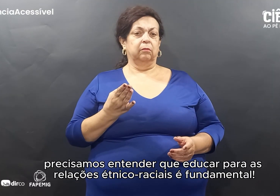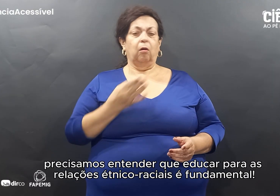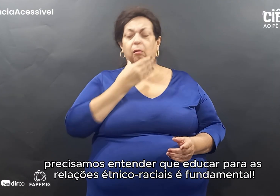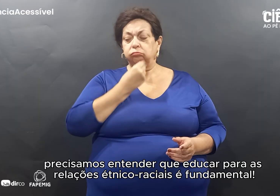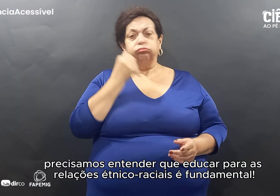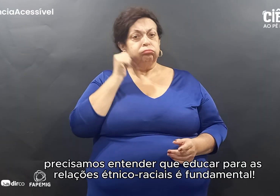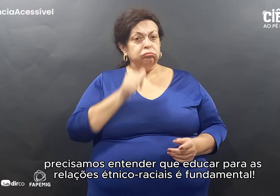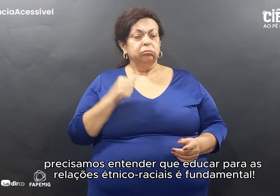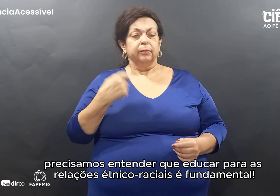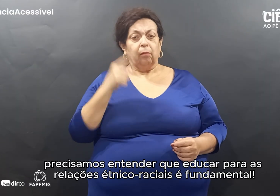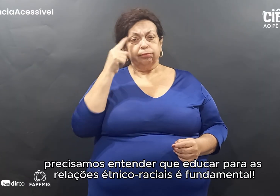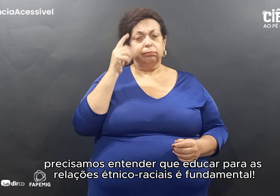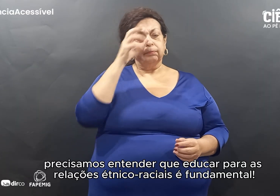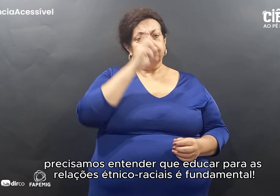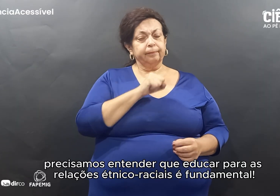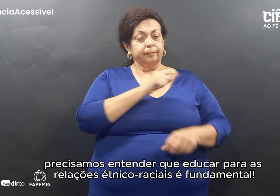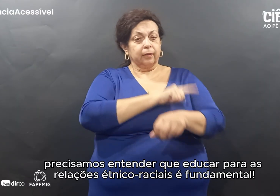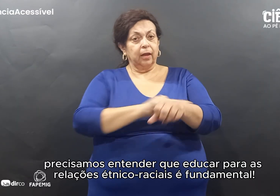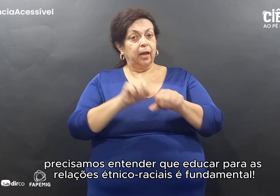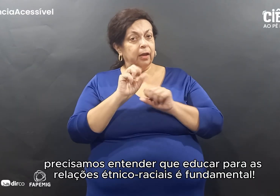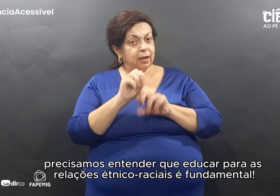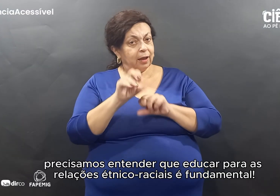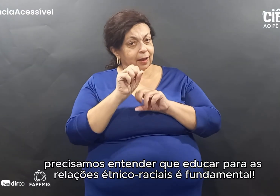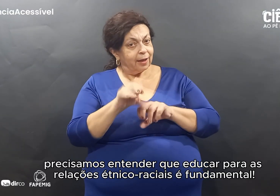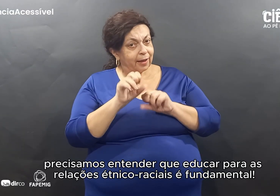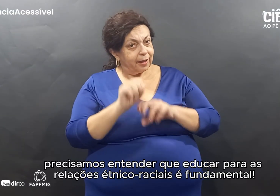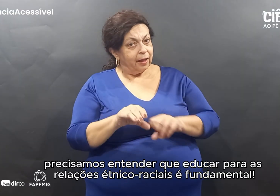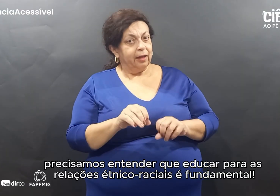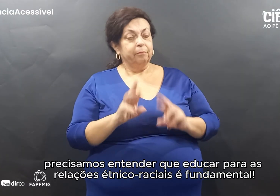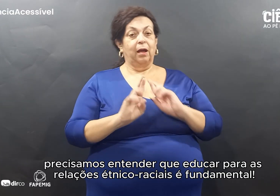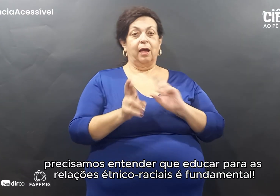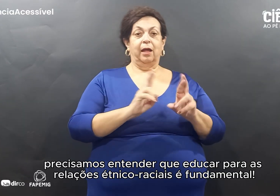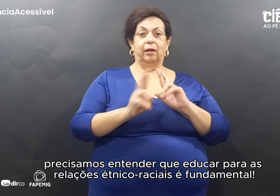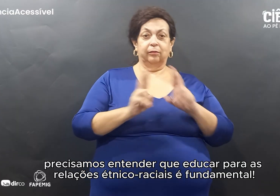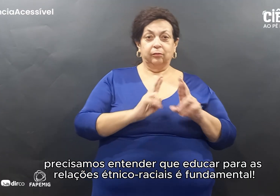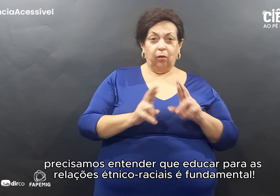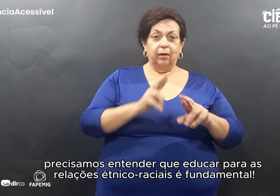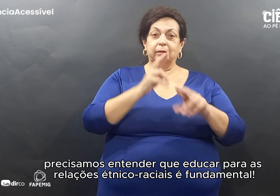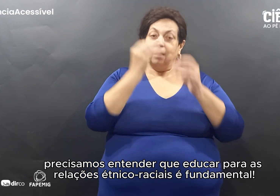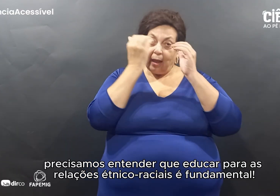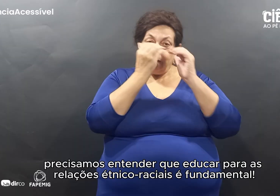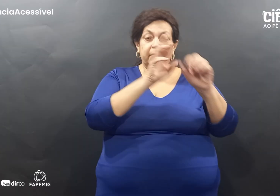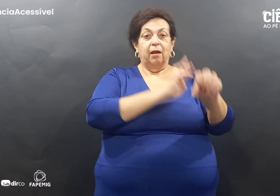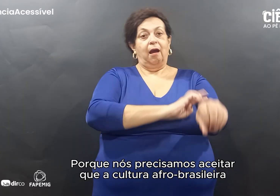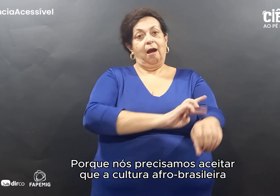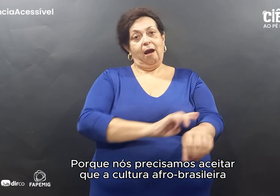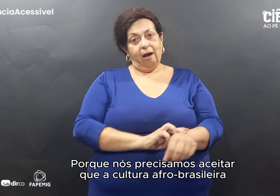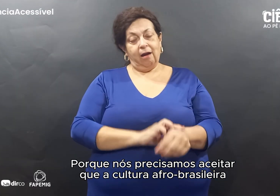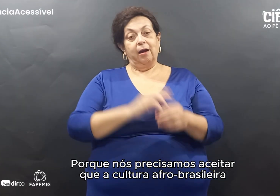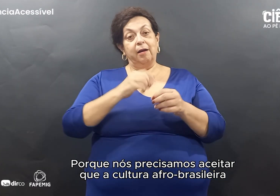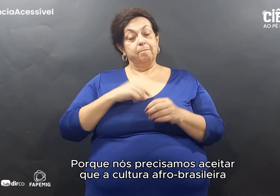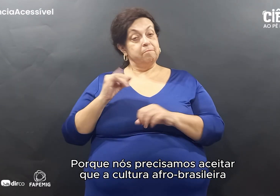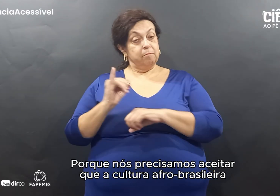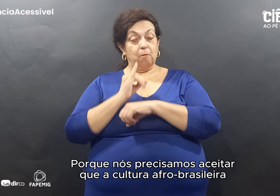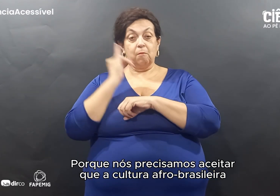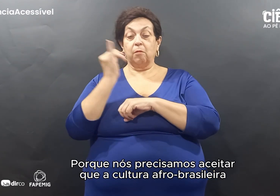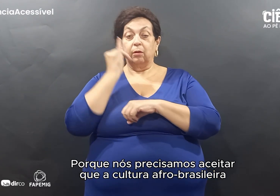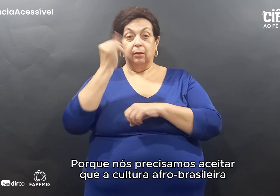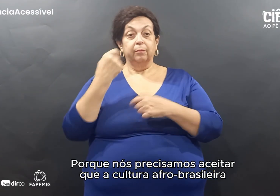precisamos entender que educar para as relações étnico-raciais é fundamental, porque nós